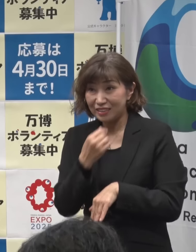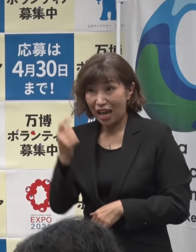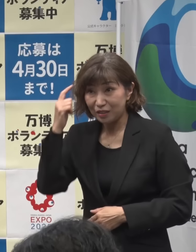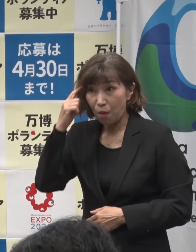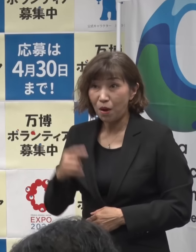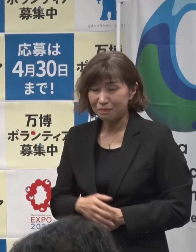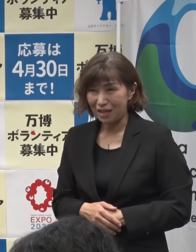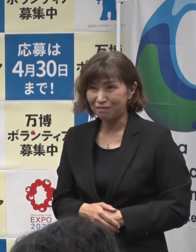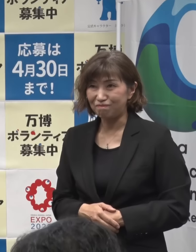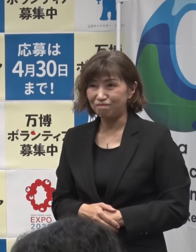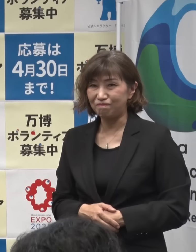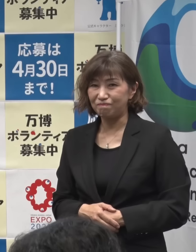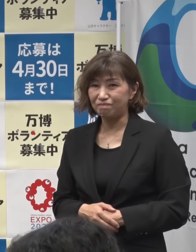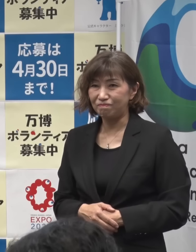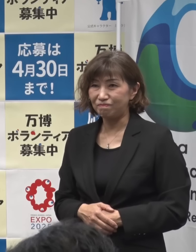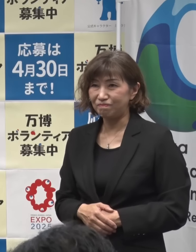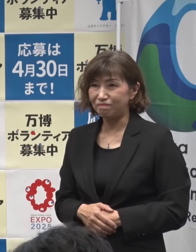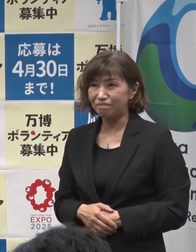ます。